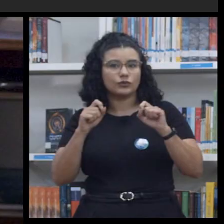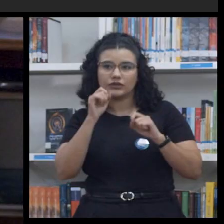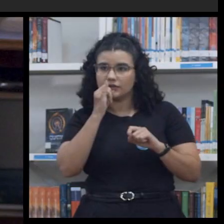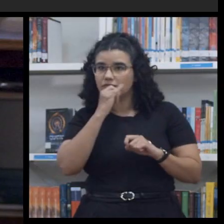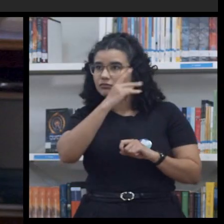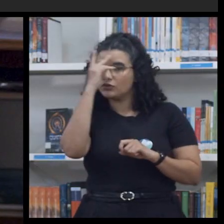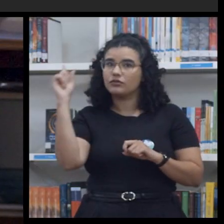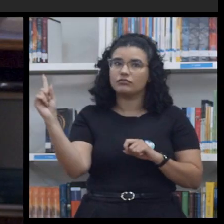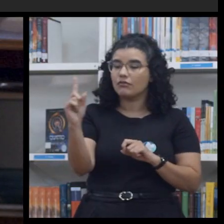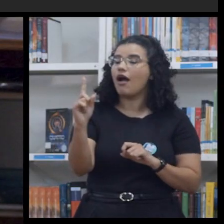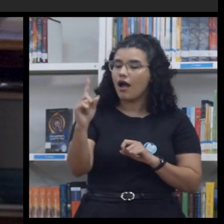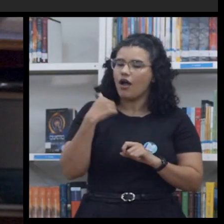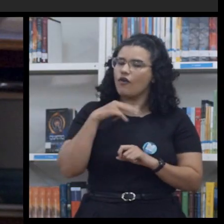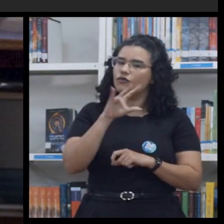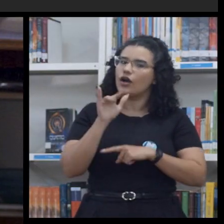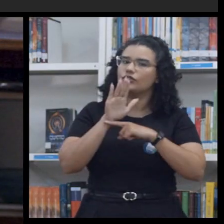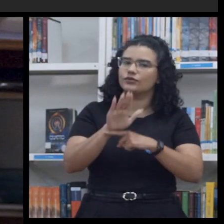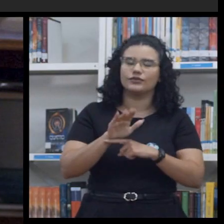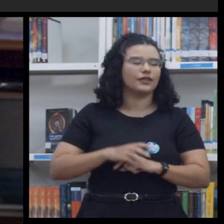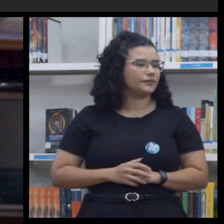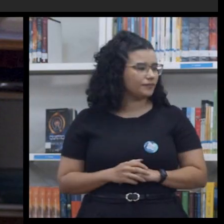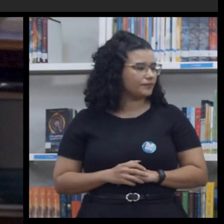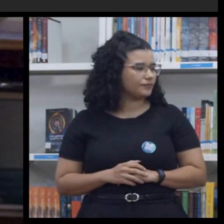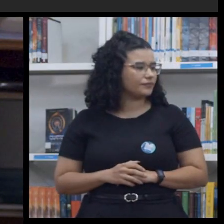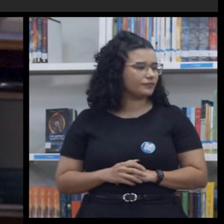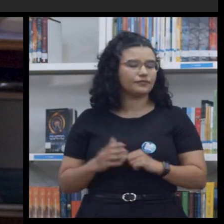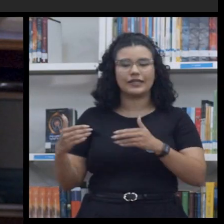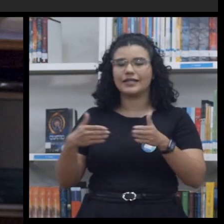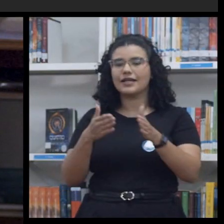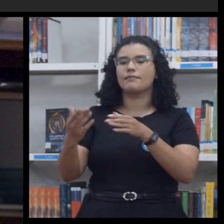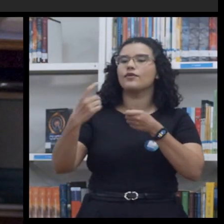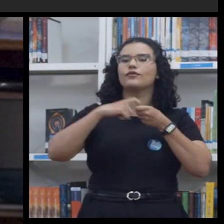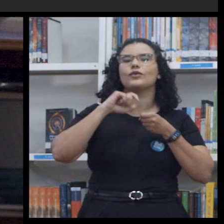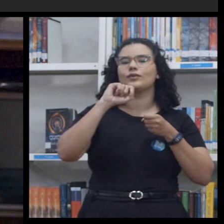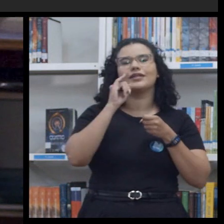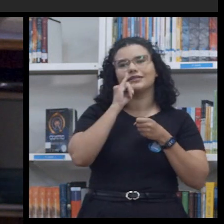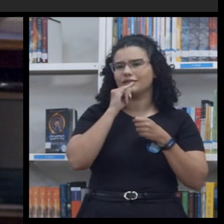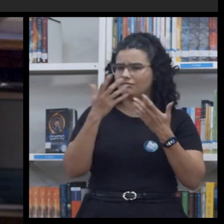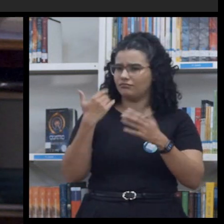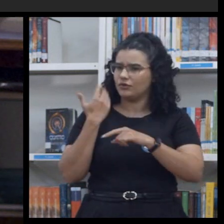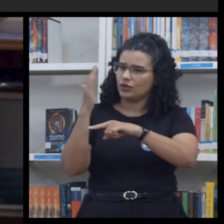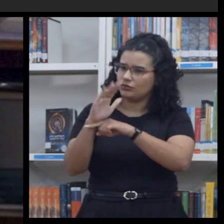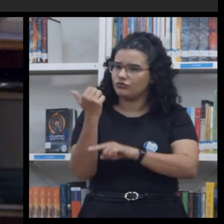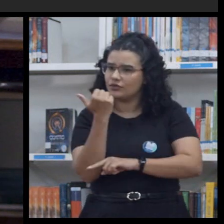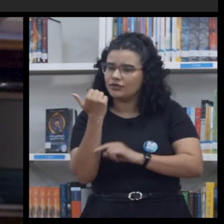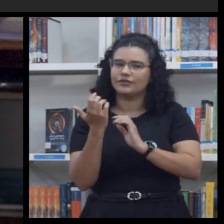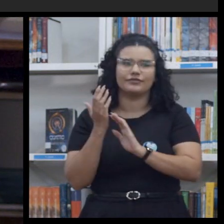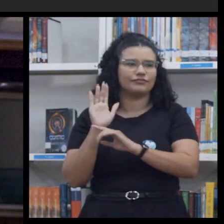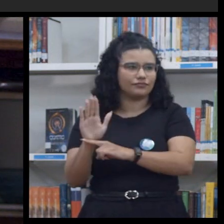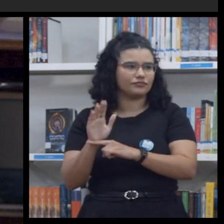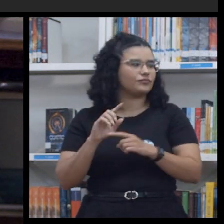pessoa passou e falou, não, eu vou te ajudar. O caminho de volta, olha, eu te dou uma carona, vem comigo, tal.